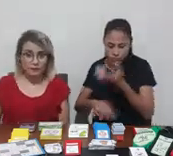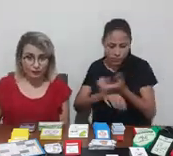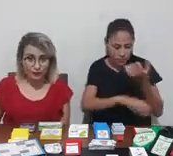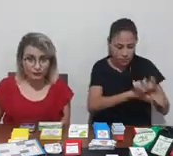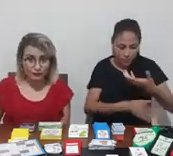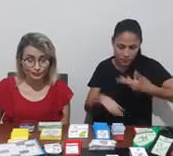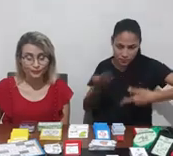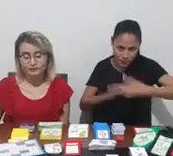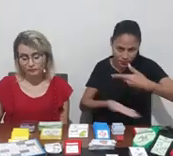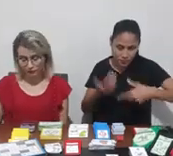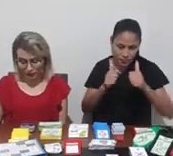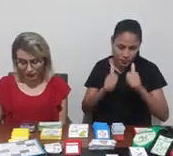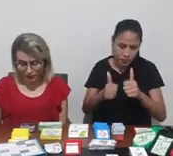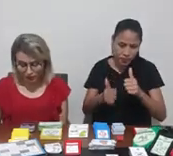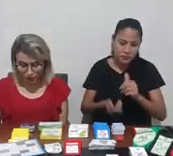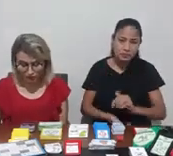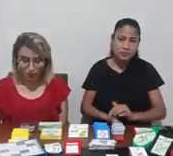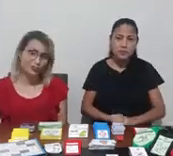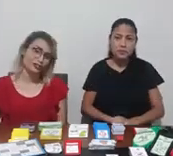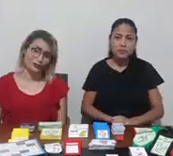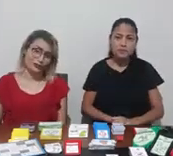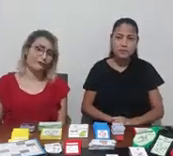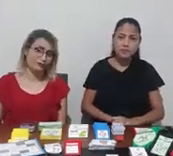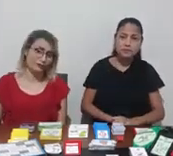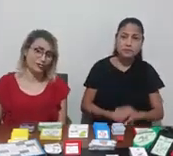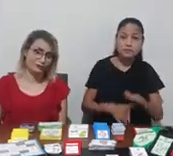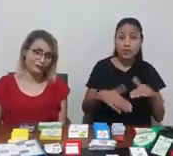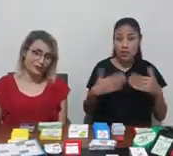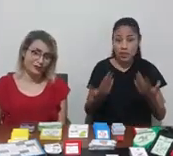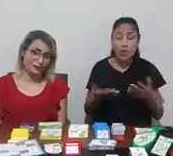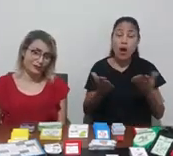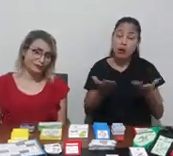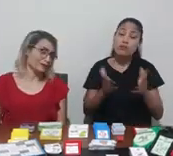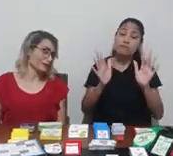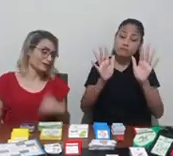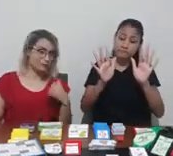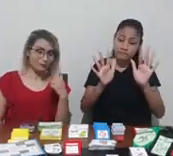Tá certo? Então, gente, eu acho que chegou ao fim mesmo.